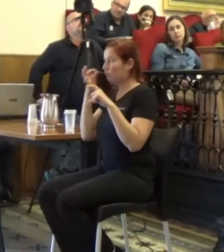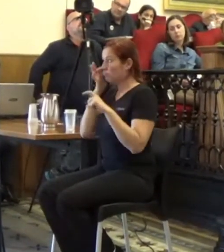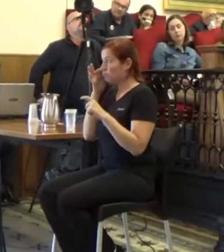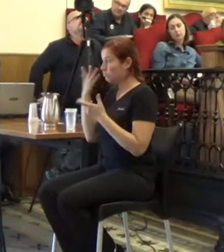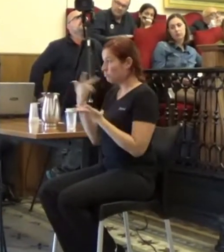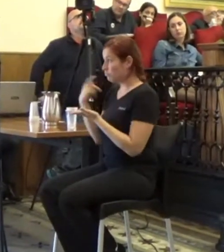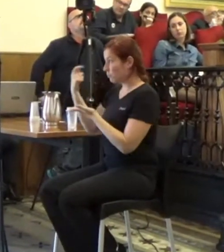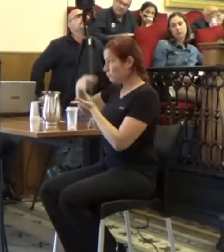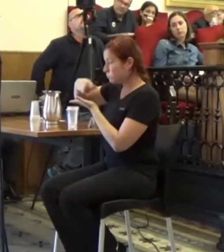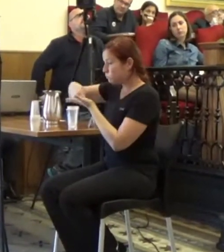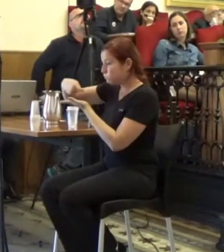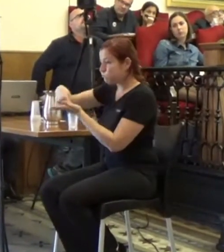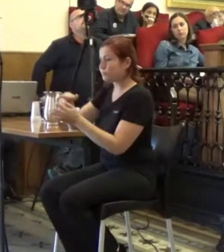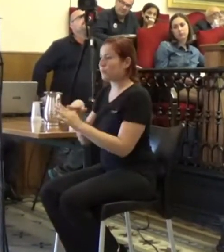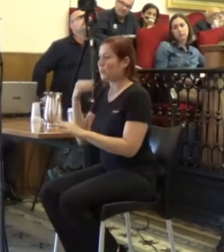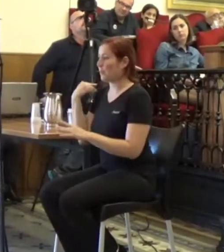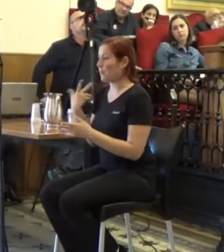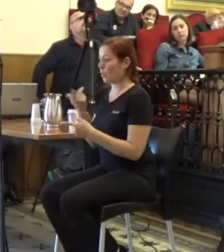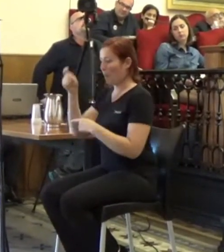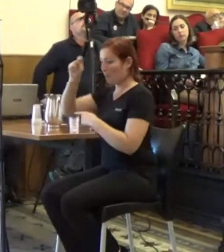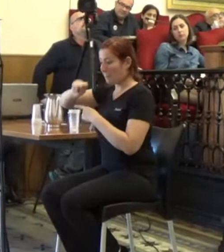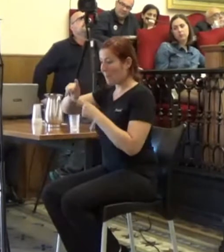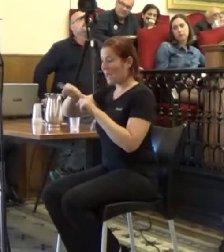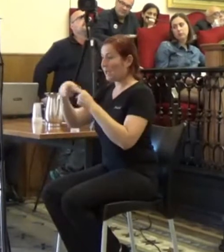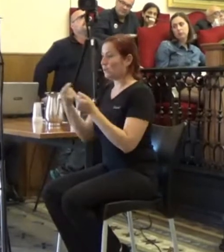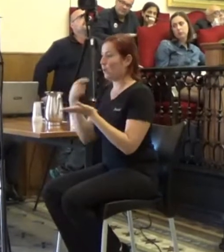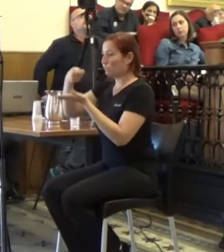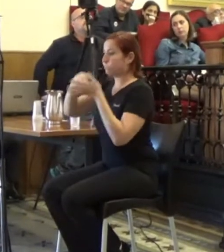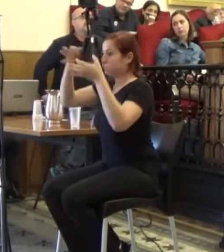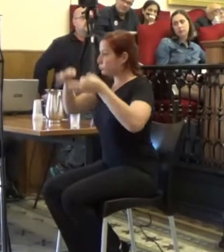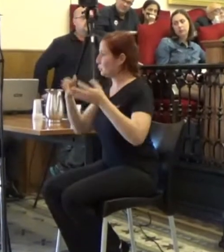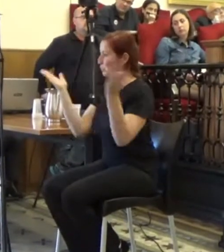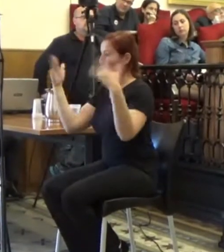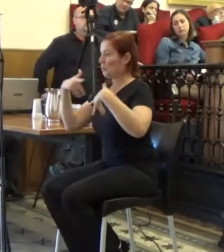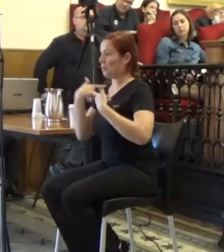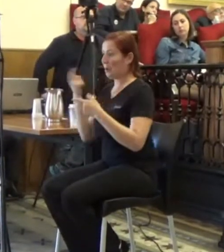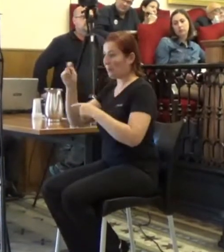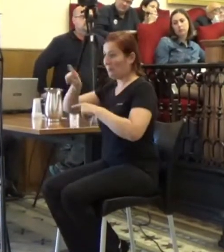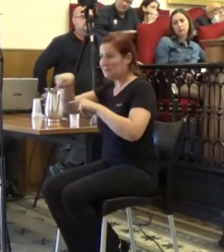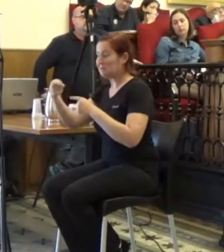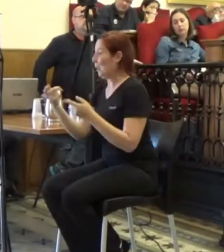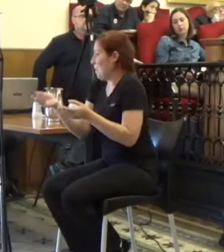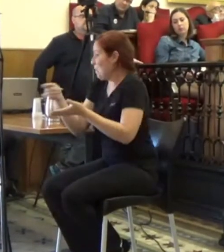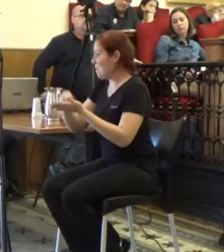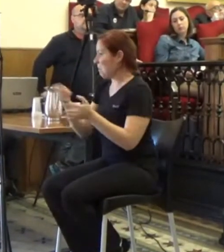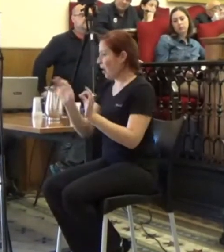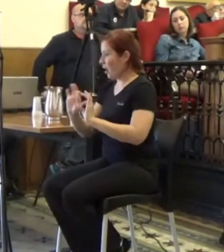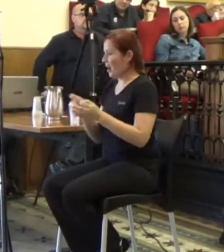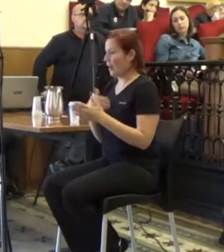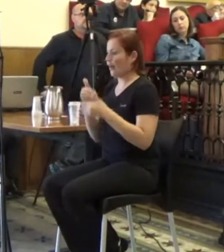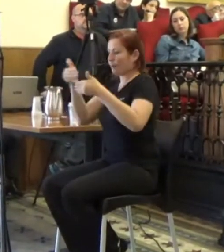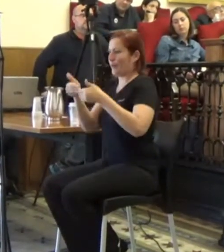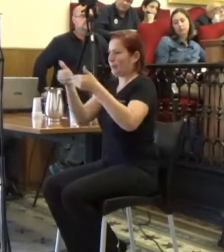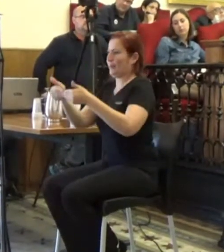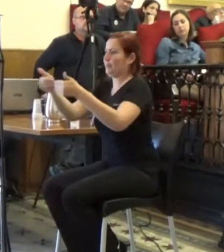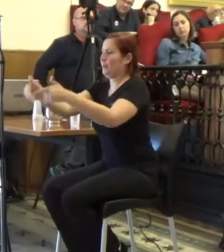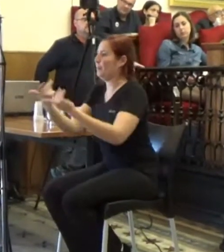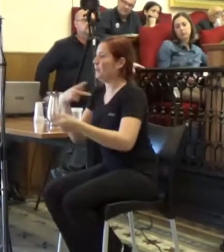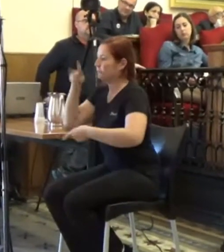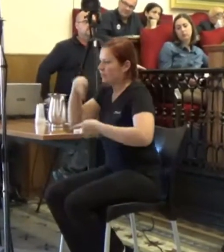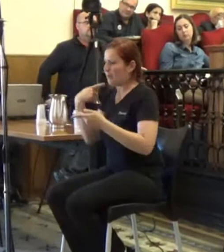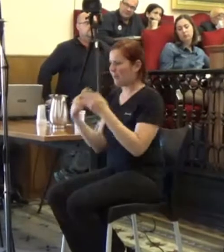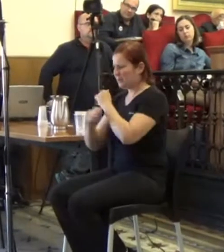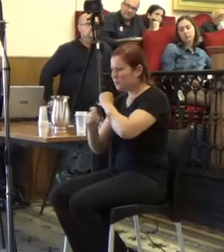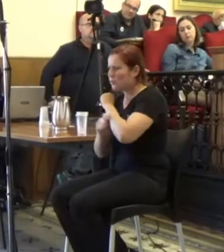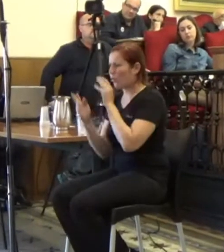pagaba a final de mes ni a principios del siguiente, y por el simple hecho de denunciar ante Magistratura de Trabajo de todas las irregularidades y chanchullos que